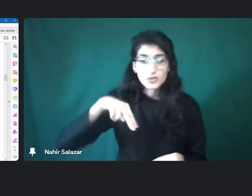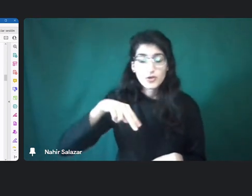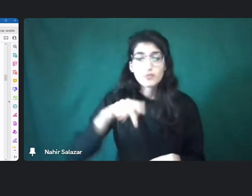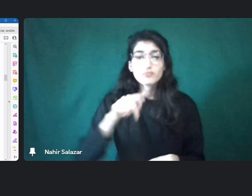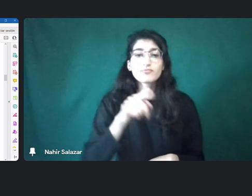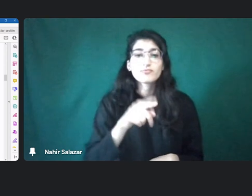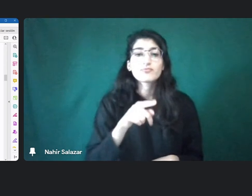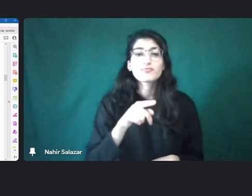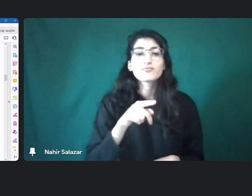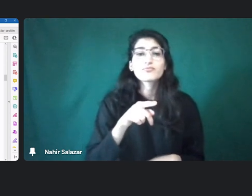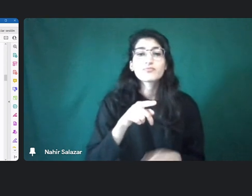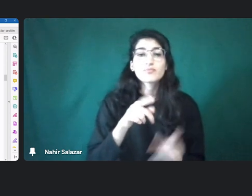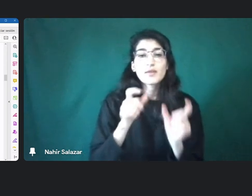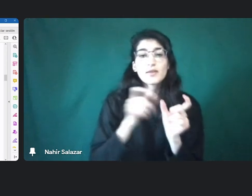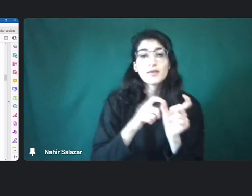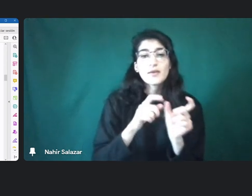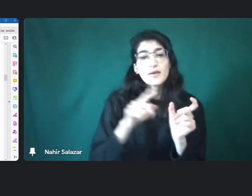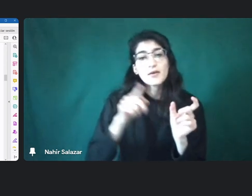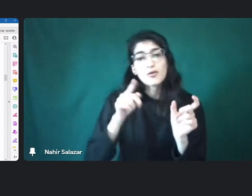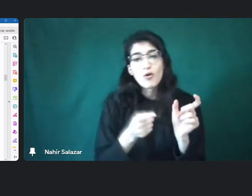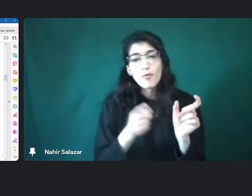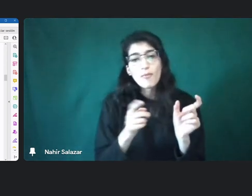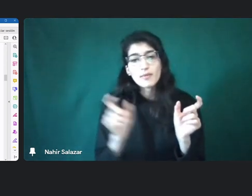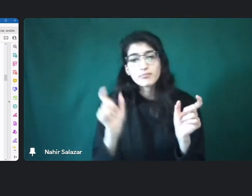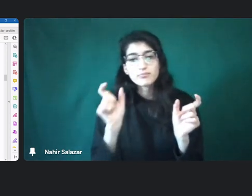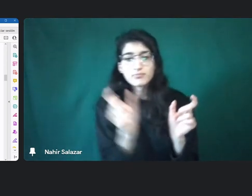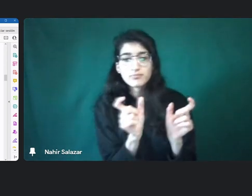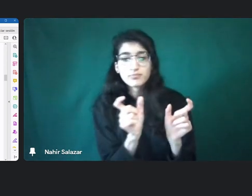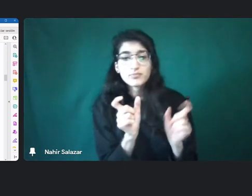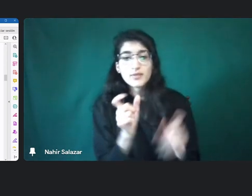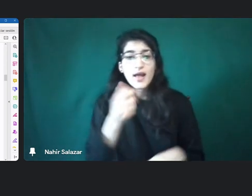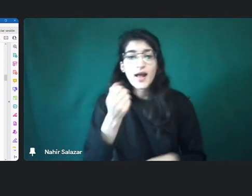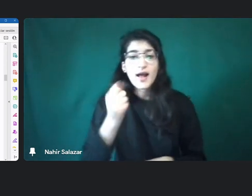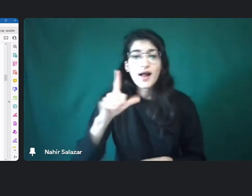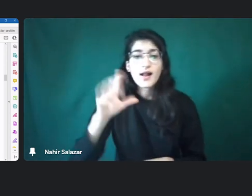es una preposición, ¿sí? ¿Y qué otro sustantivo tenemos?